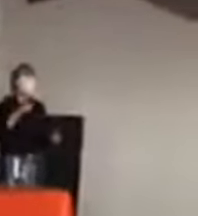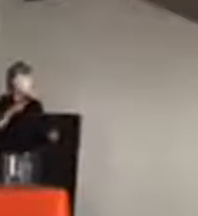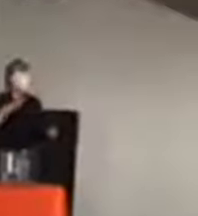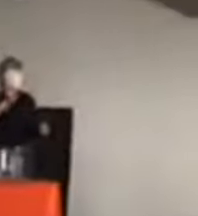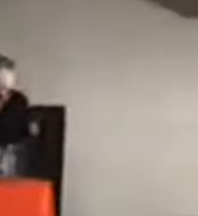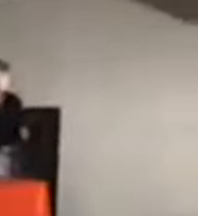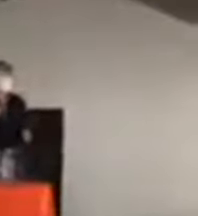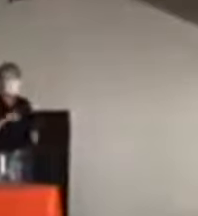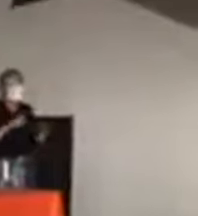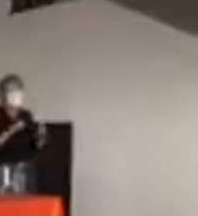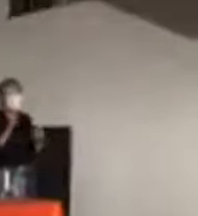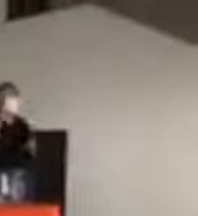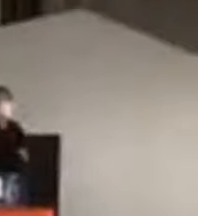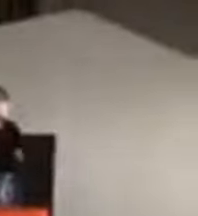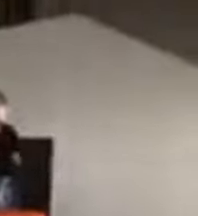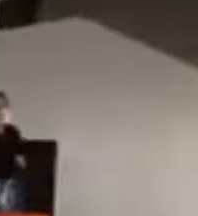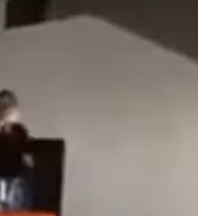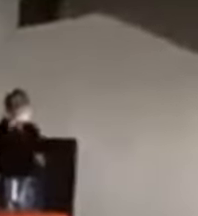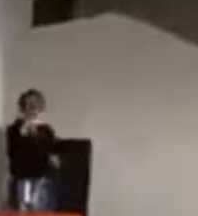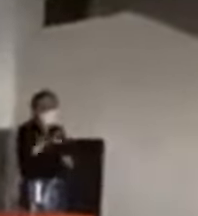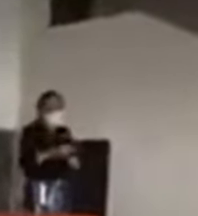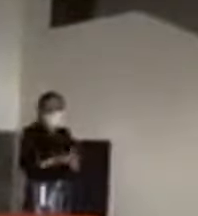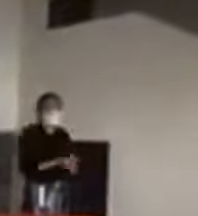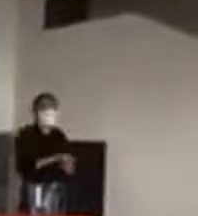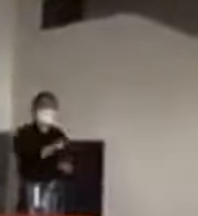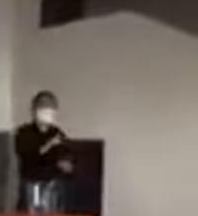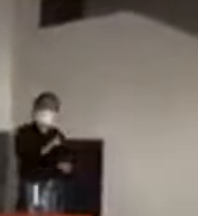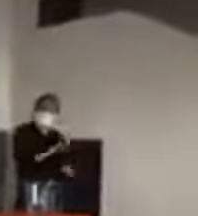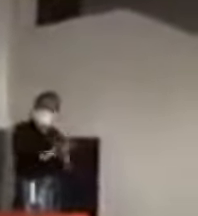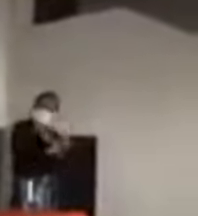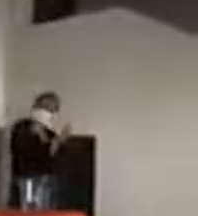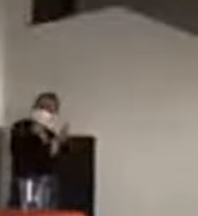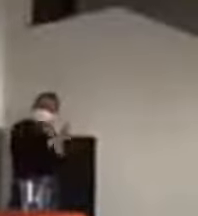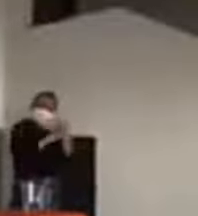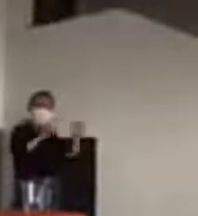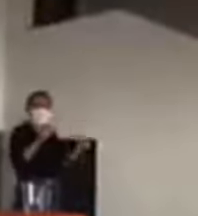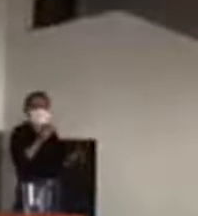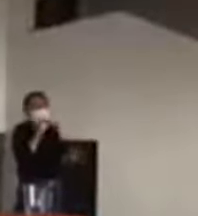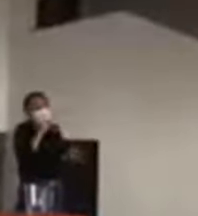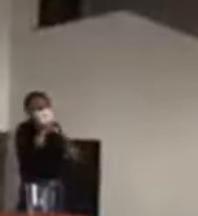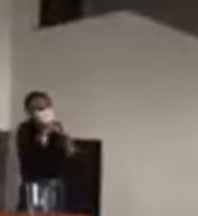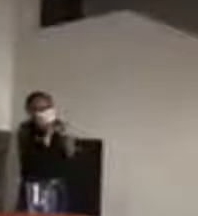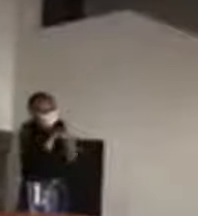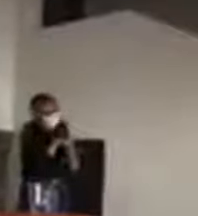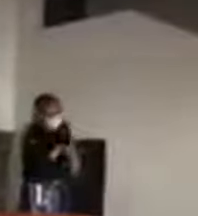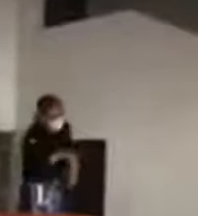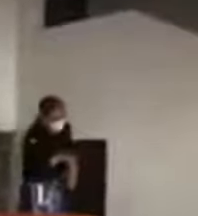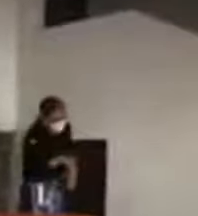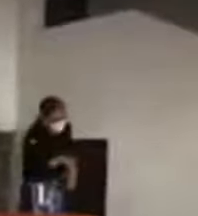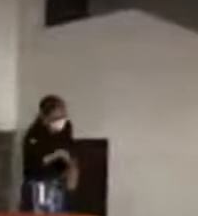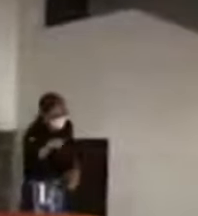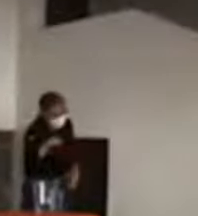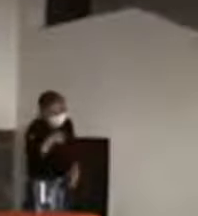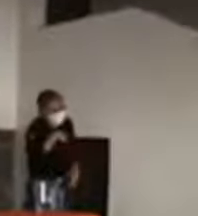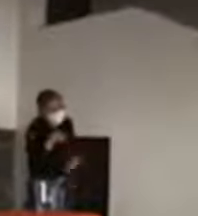país, que nos puede dar camino a la libertad o a la sumisión para vivir de